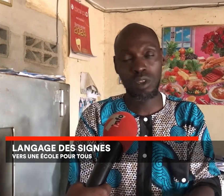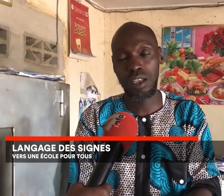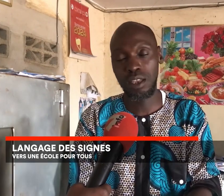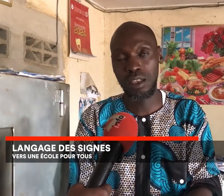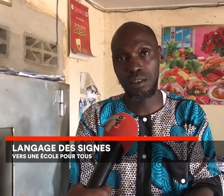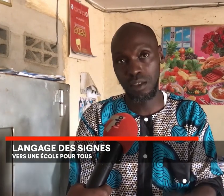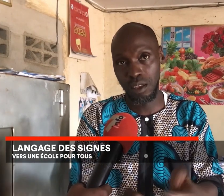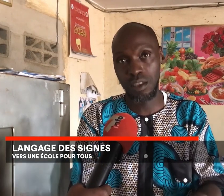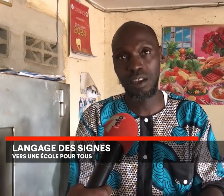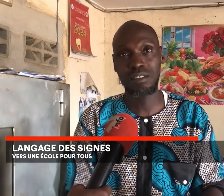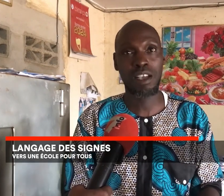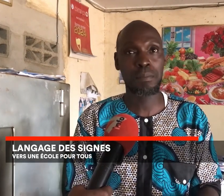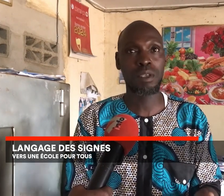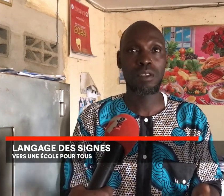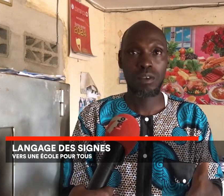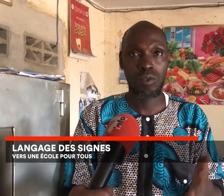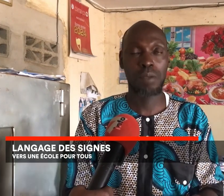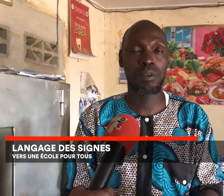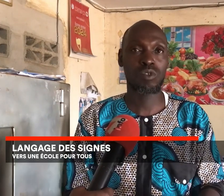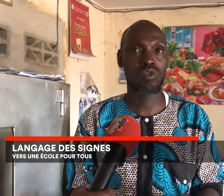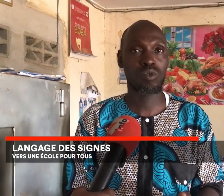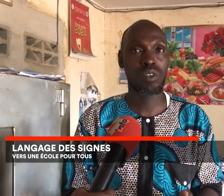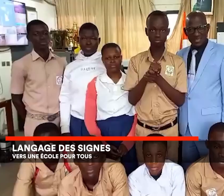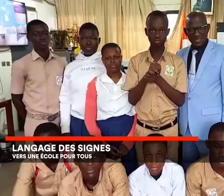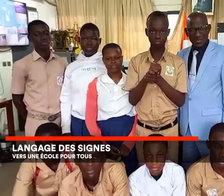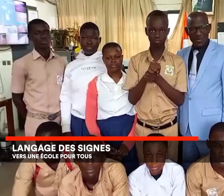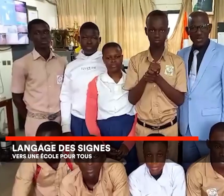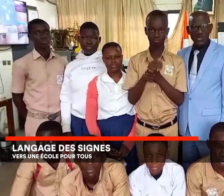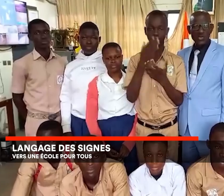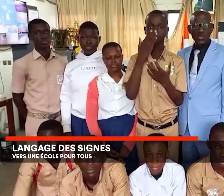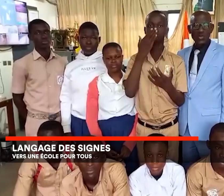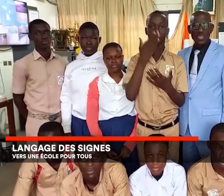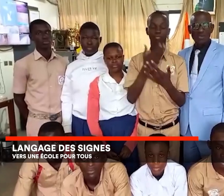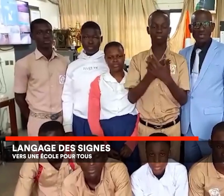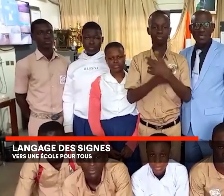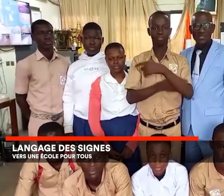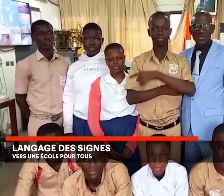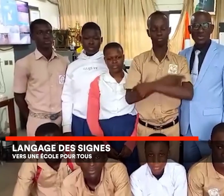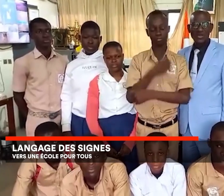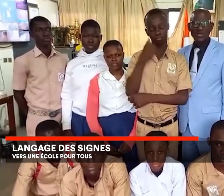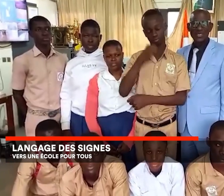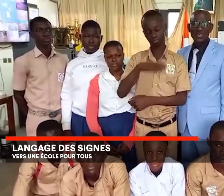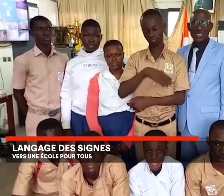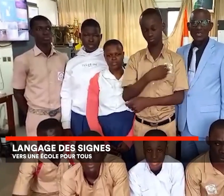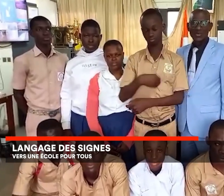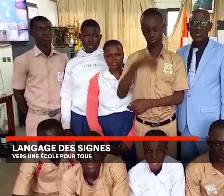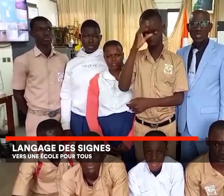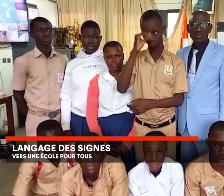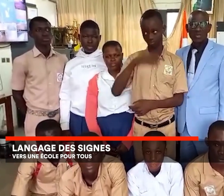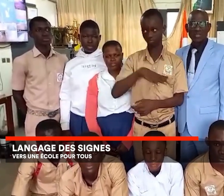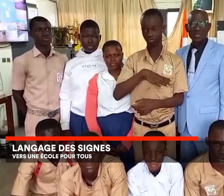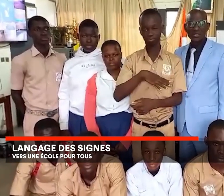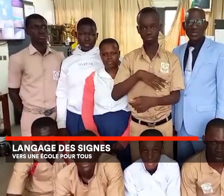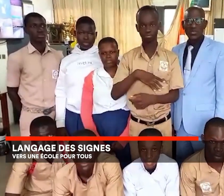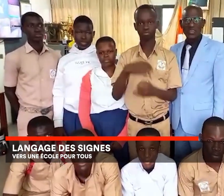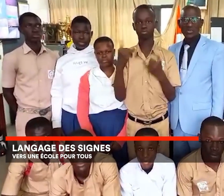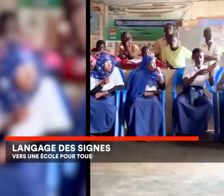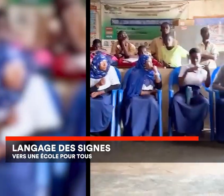euh euh handicapées ou les personnes sautes un diagnostic mené par yed adamaanogo un activiste sourd de 44